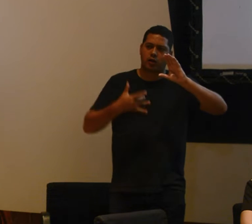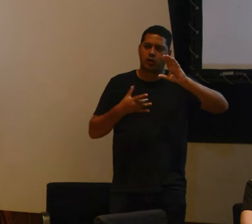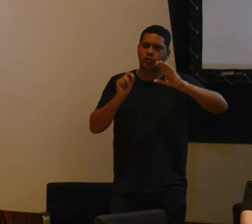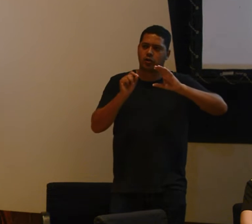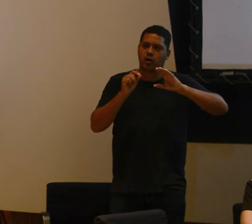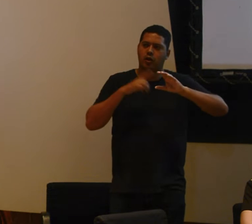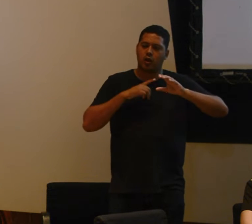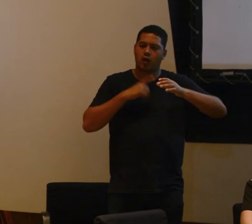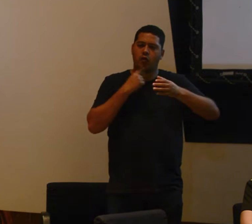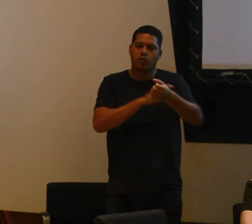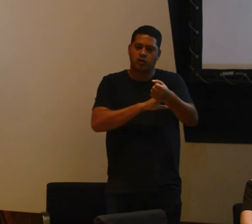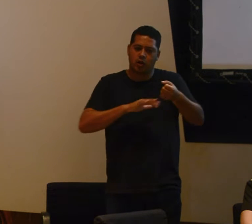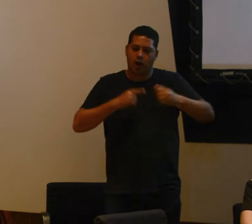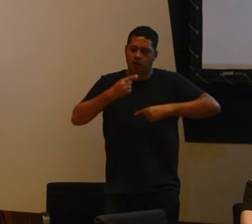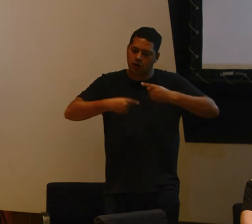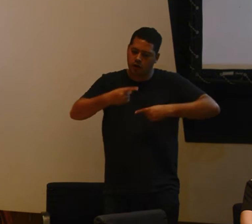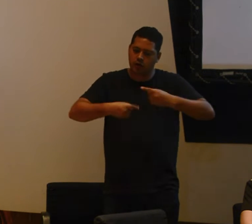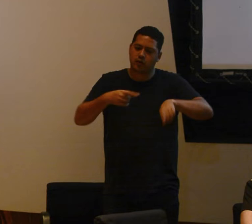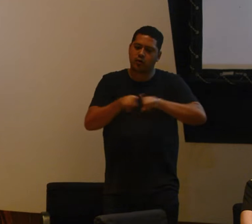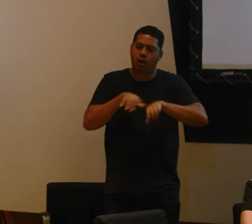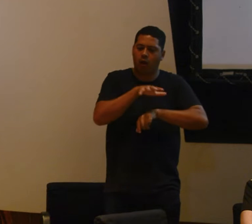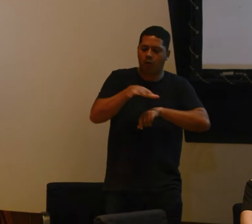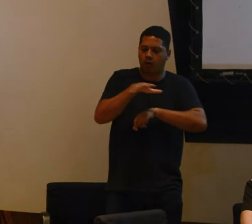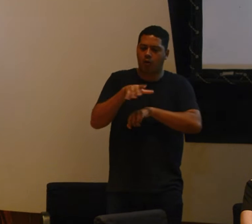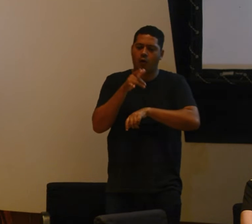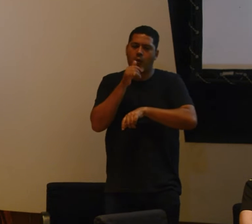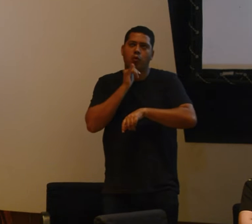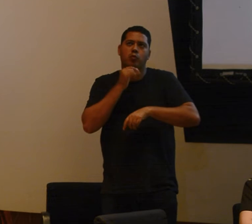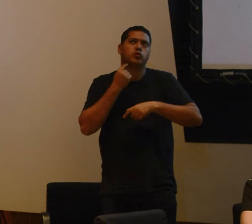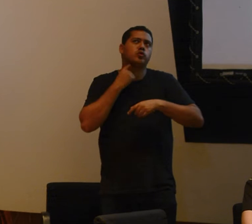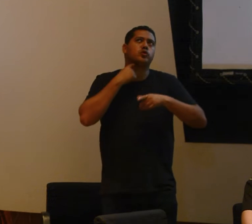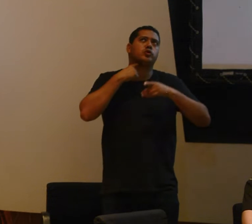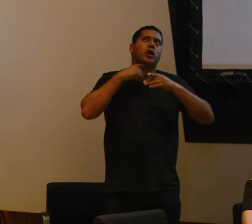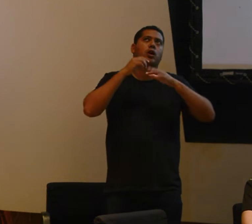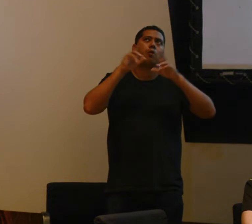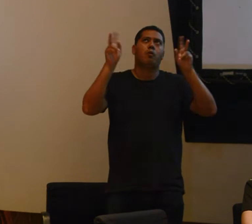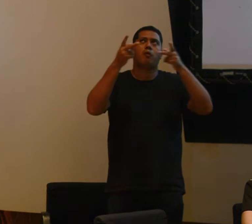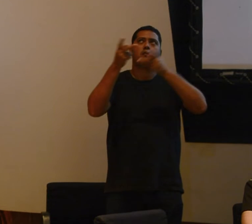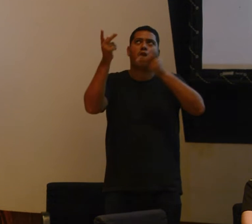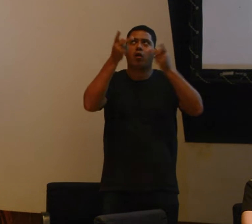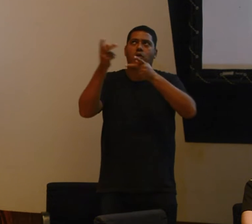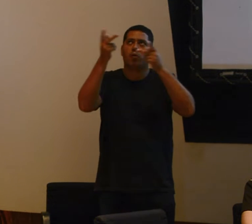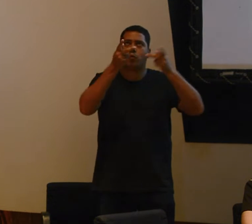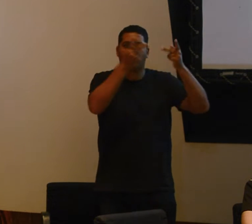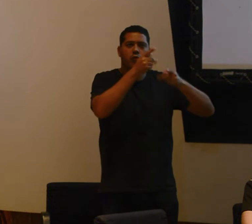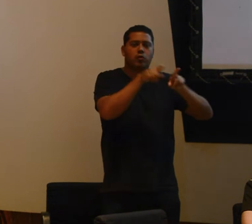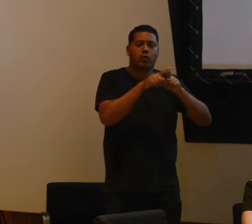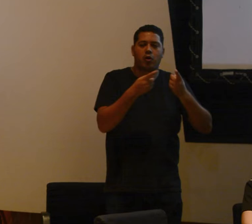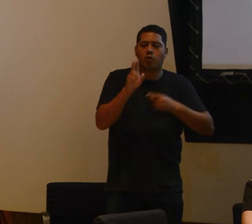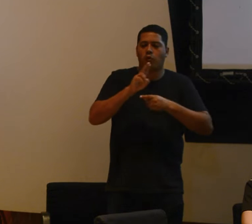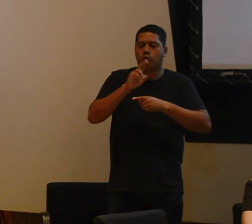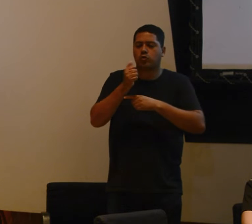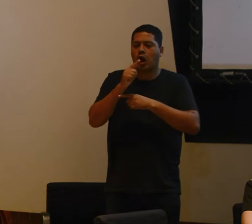predisposição genética relacionada aos fatores também ambientais, como a poluição do ar, a questão dos agrotóxicos e também a obesidade